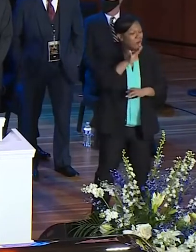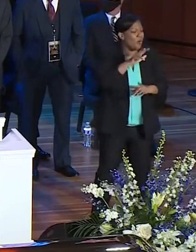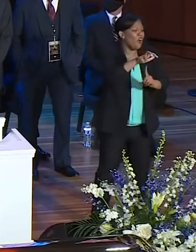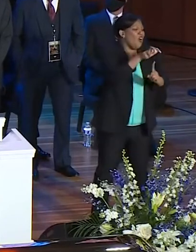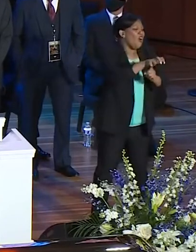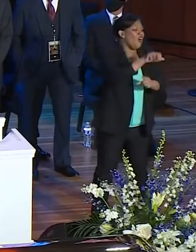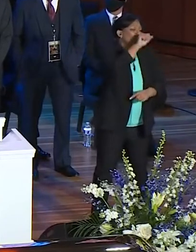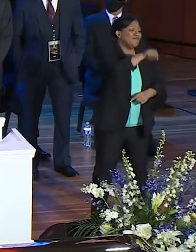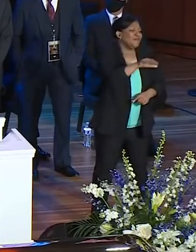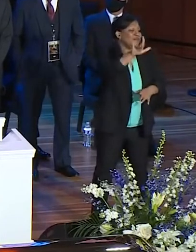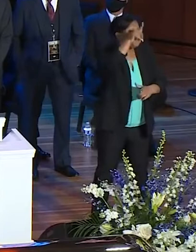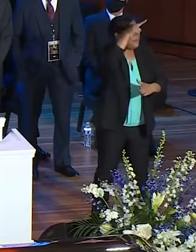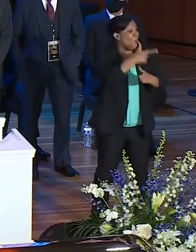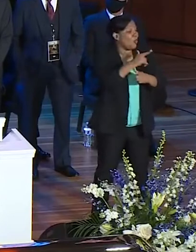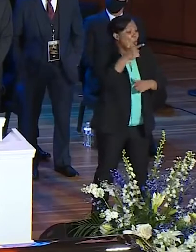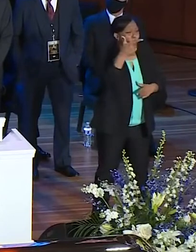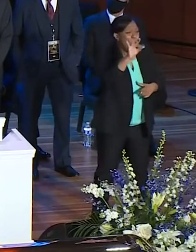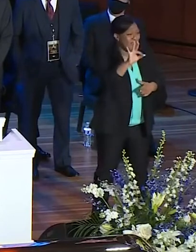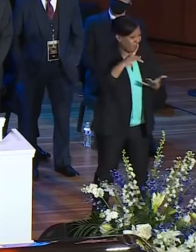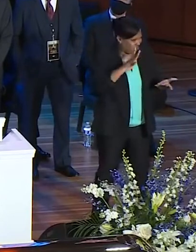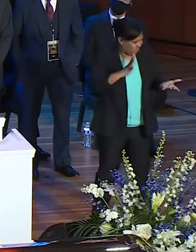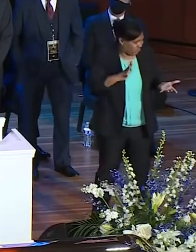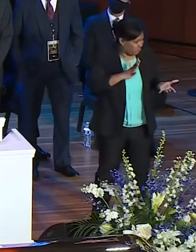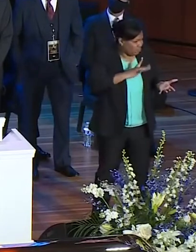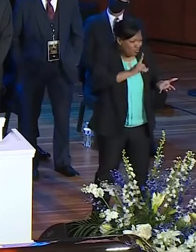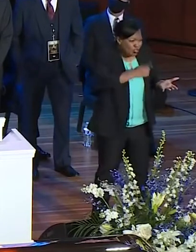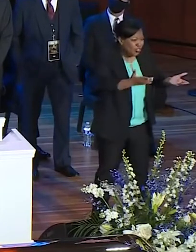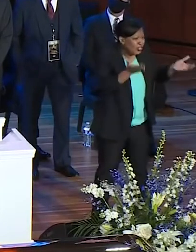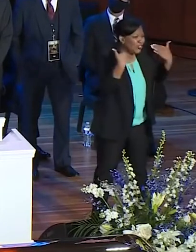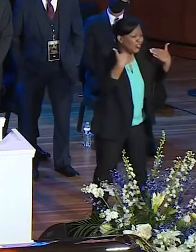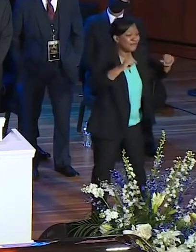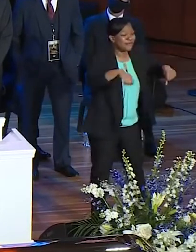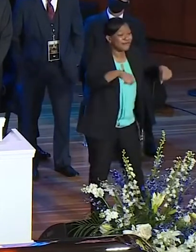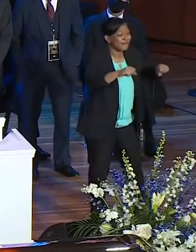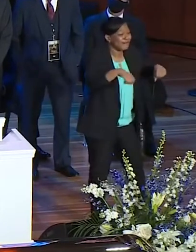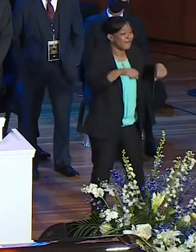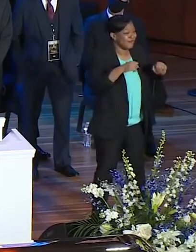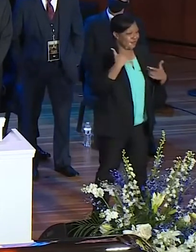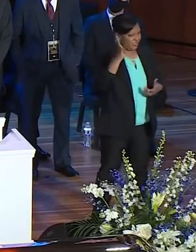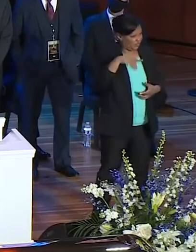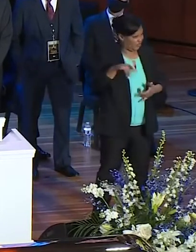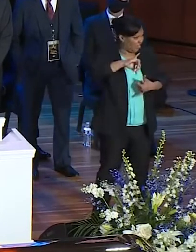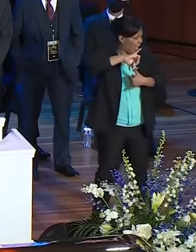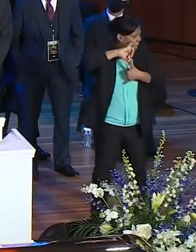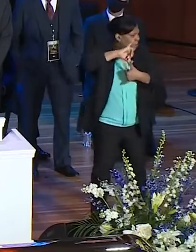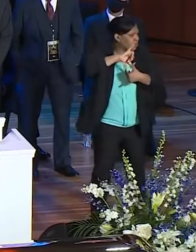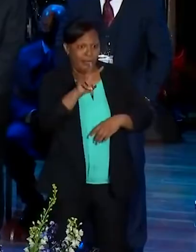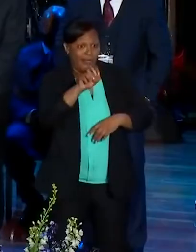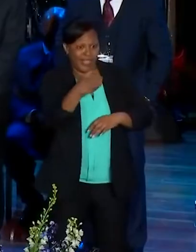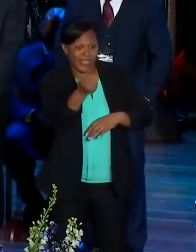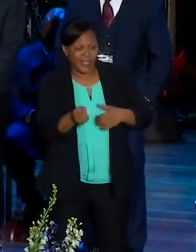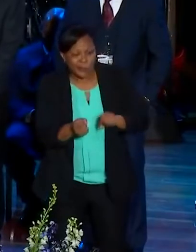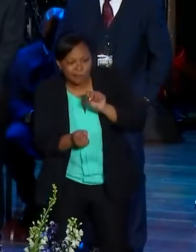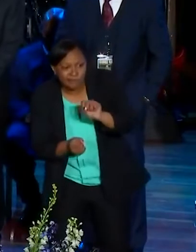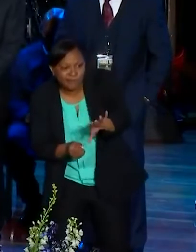durante la ceremonia la familia de georges floyd su abogado benjamín ground y el reverendo al sharpton tuvieron la oportunidad de hablar